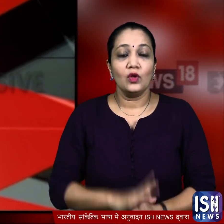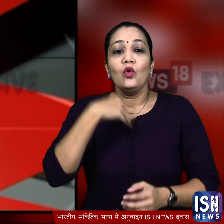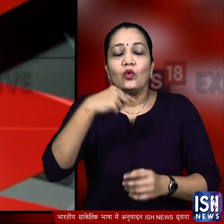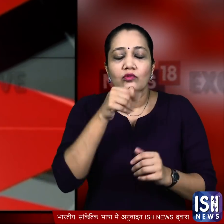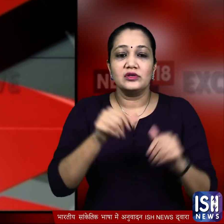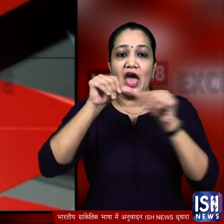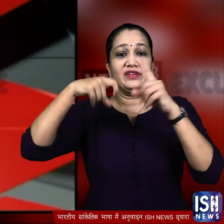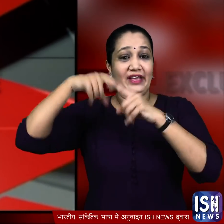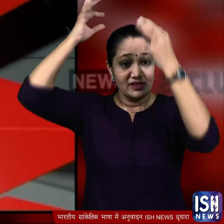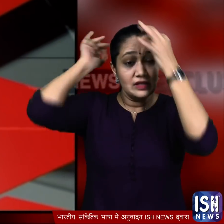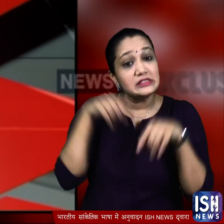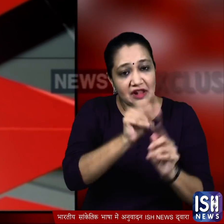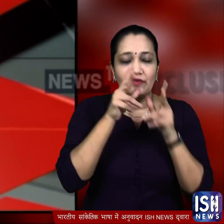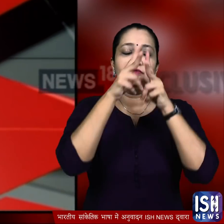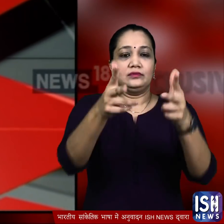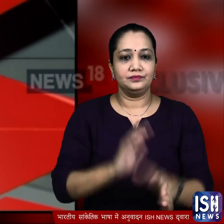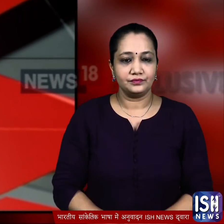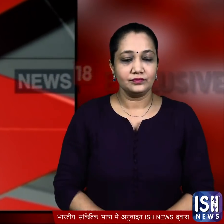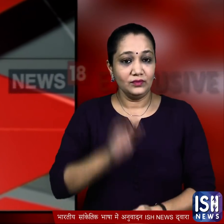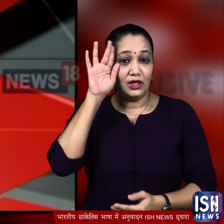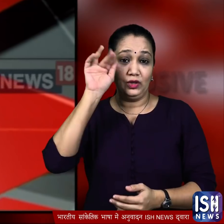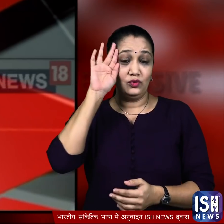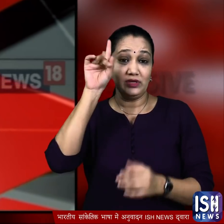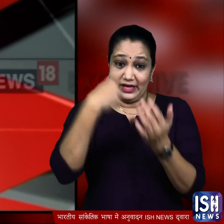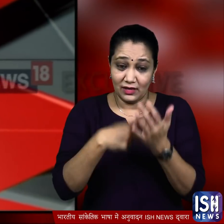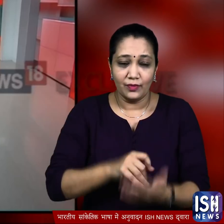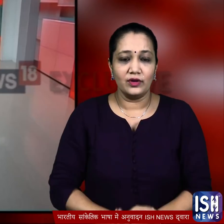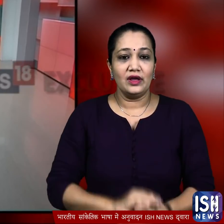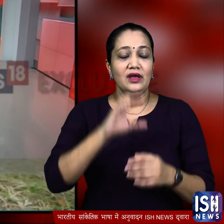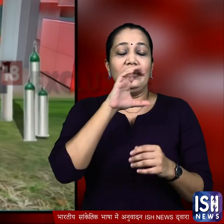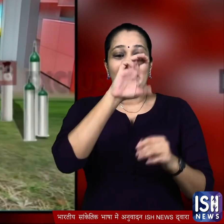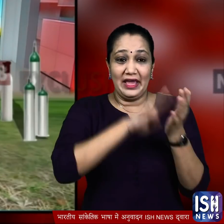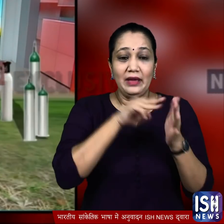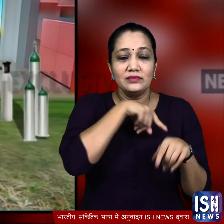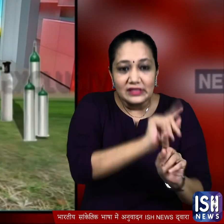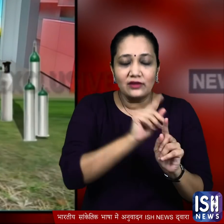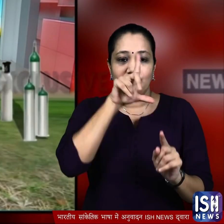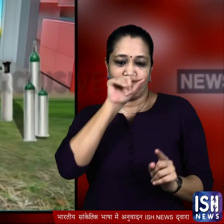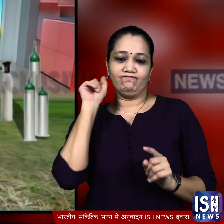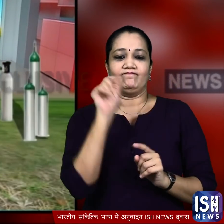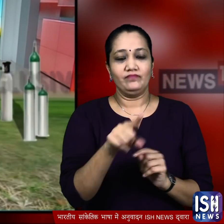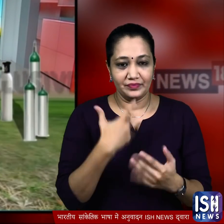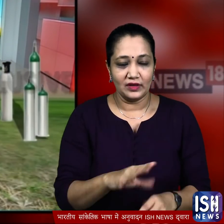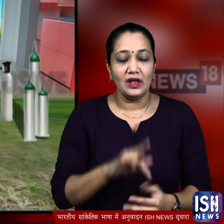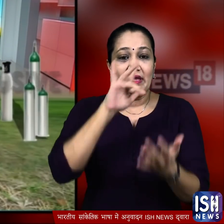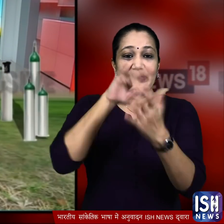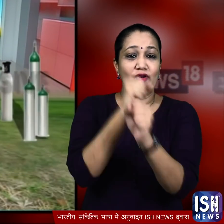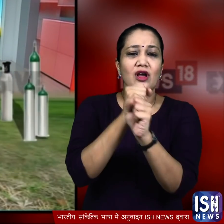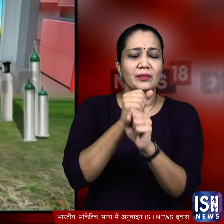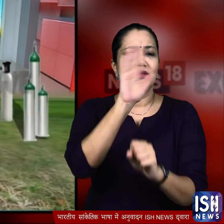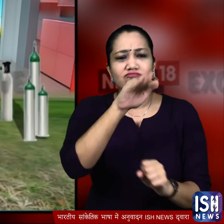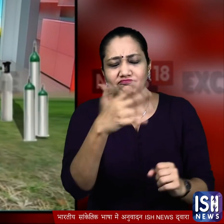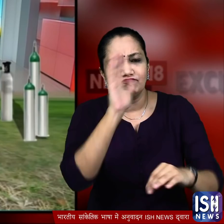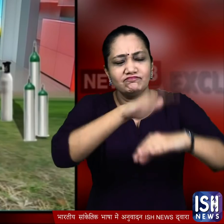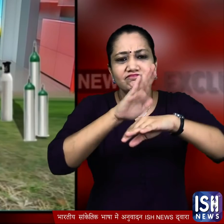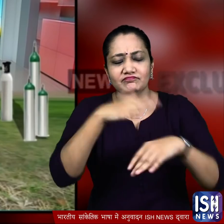दावा खुद मुख्यमंत्री अरविंद केजरीवाल ने किया। न्यूज़ 18 के अमित सिंह की रिपोर्ट है कि दिल्ली के सीएम अरविंद केजरीवाल ने ट्वीट कर केंद्र